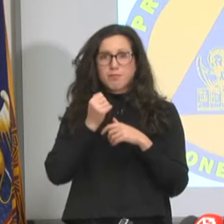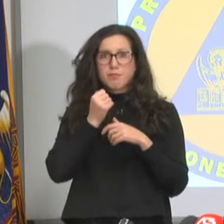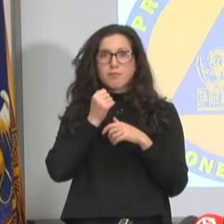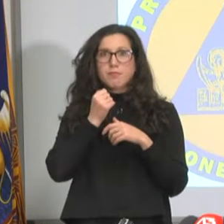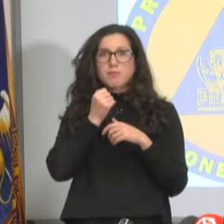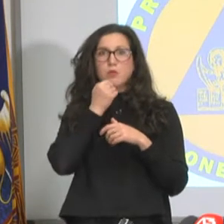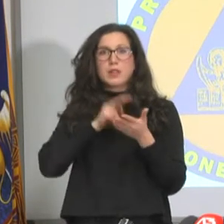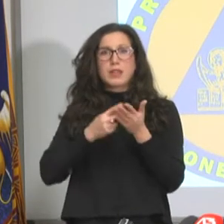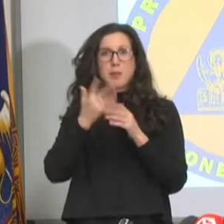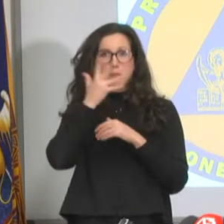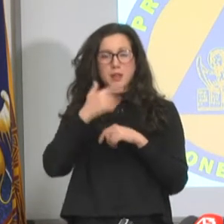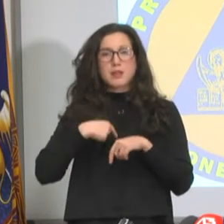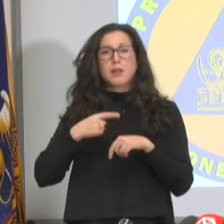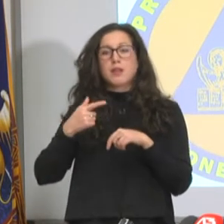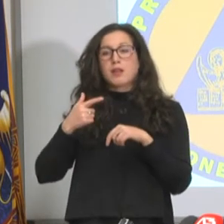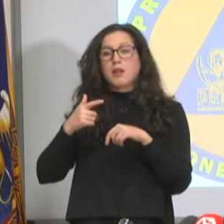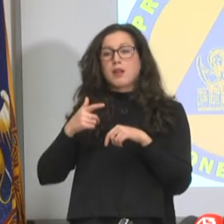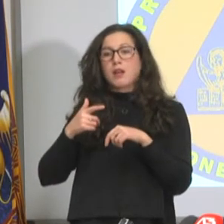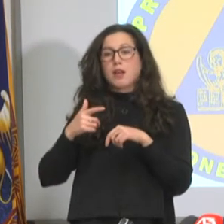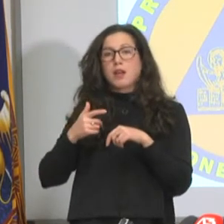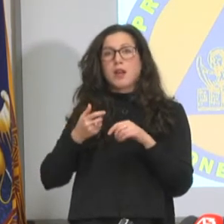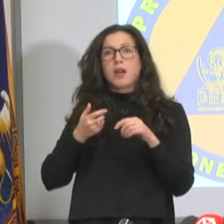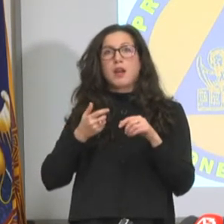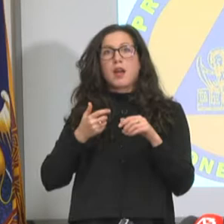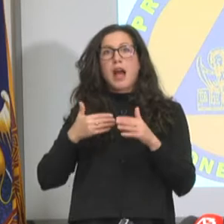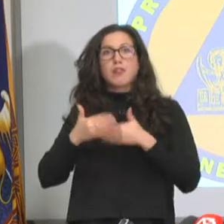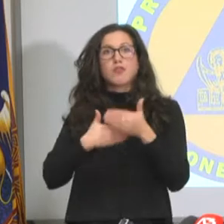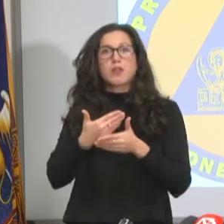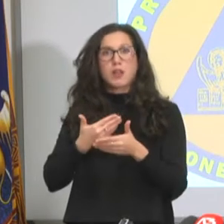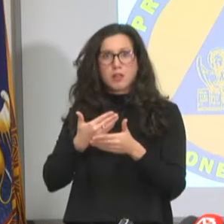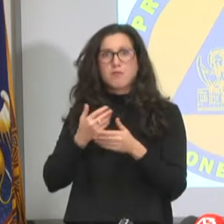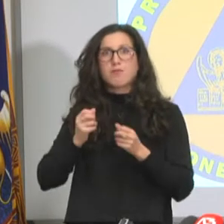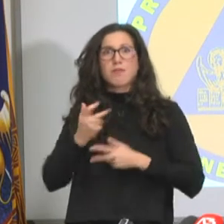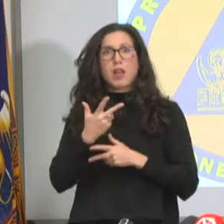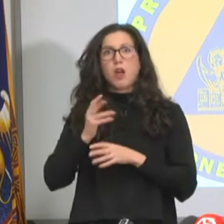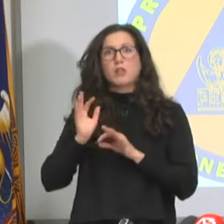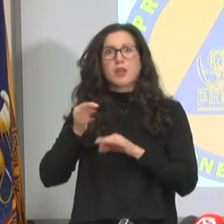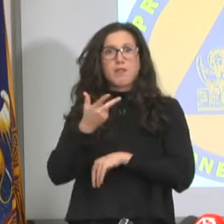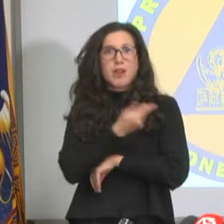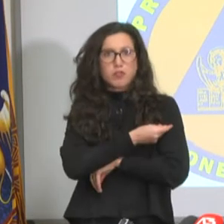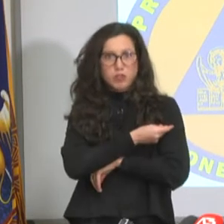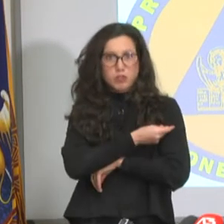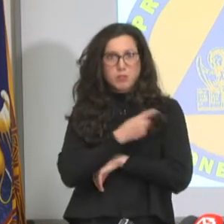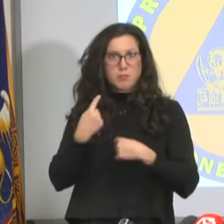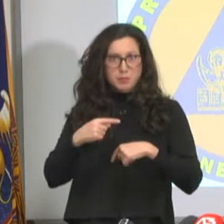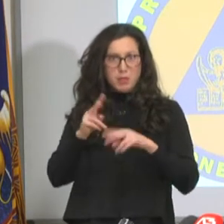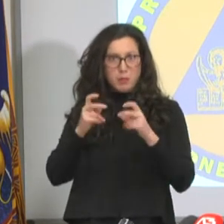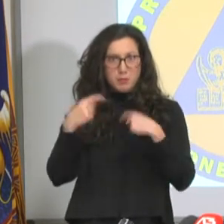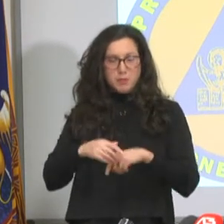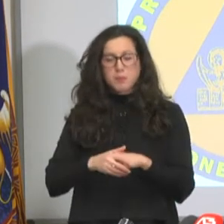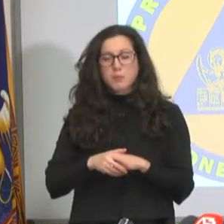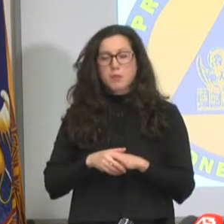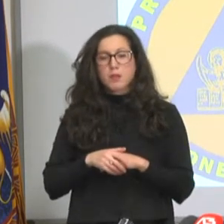Entro la prima metà di gennaio arriveranno le prime dosi e si inizierà a